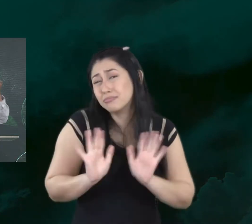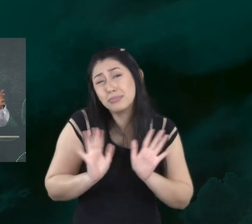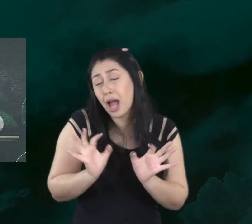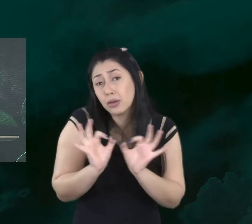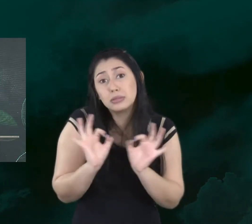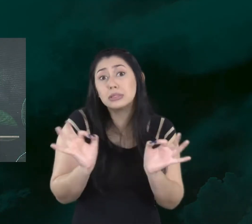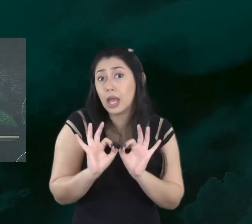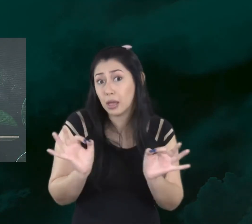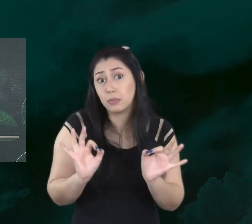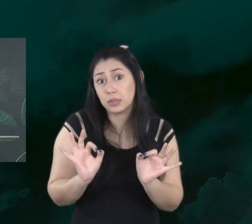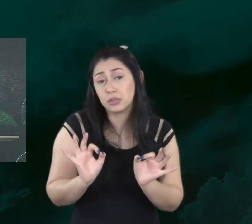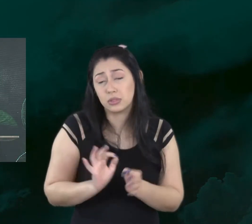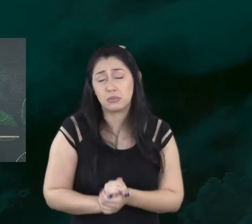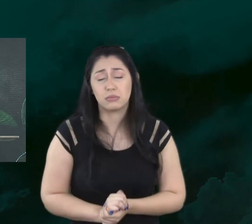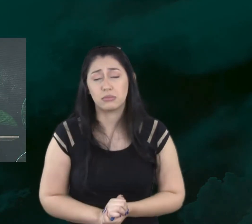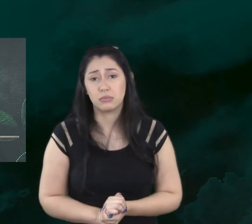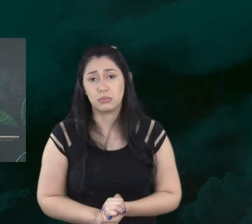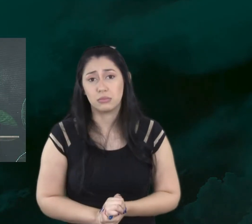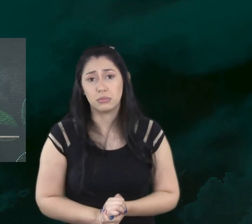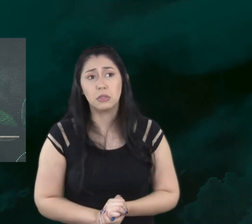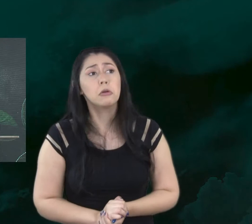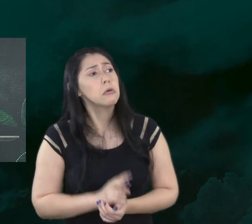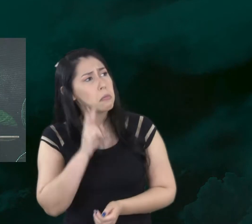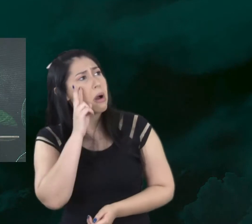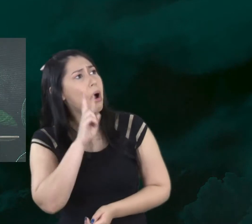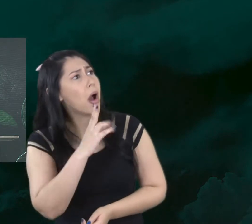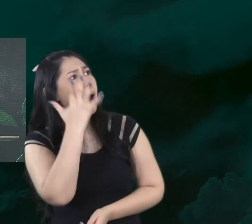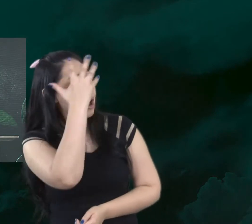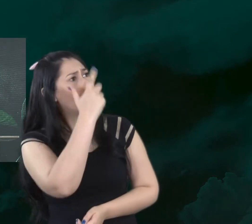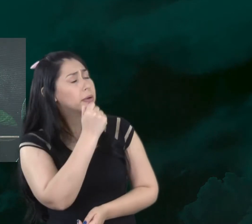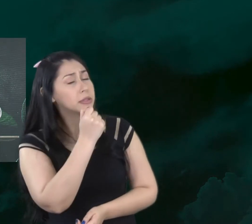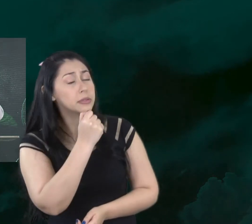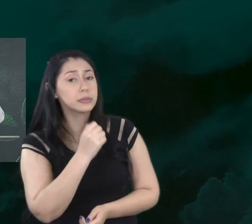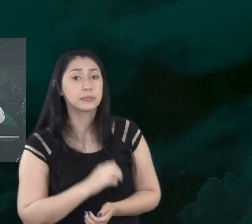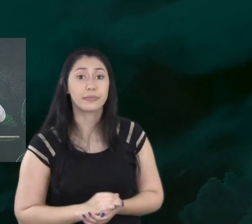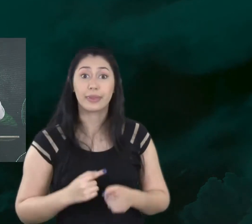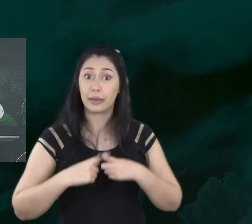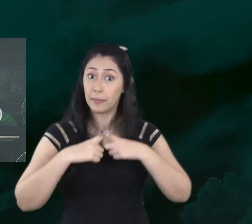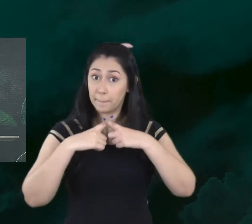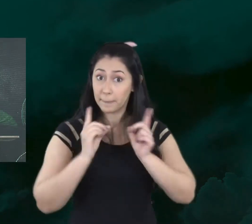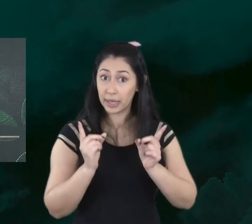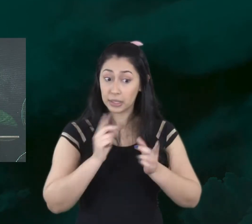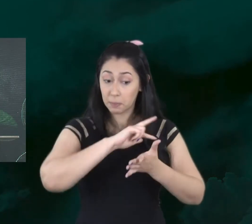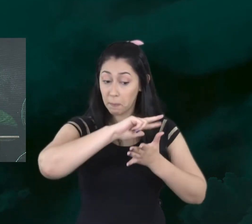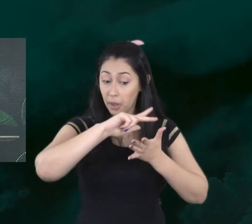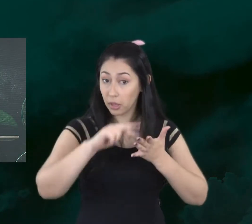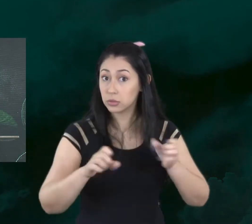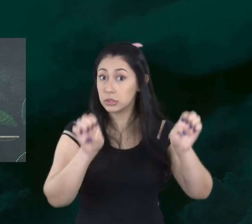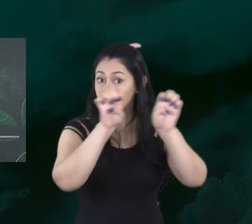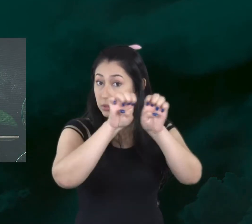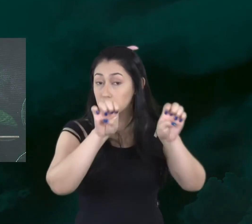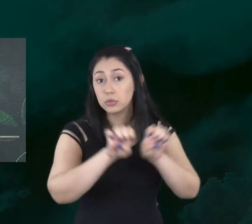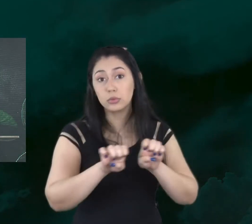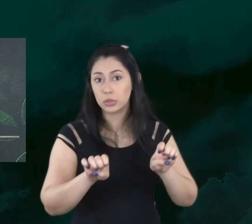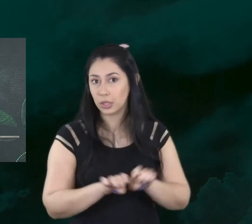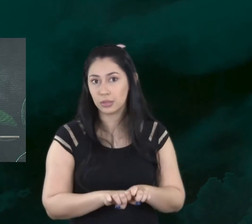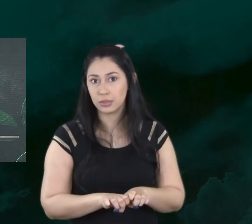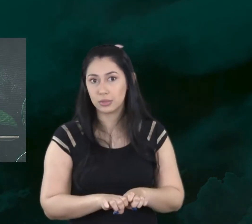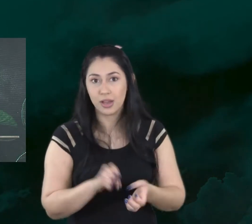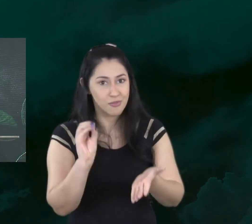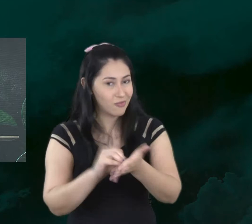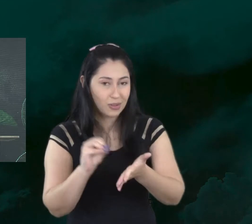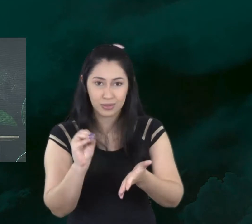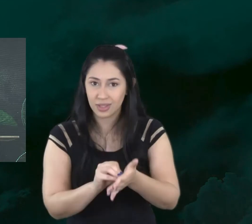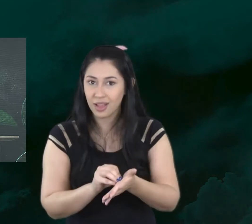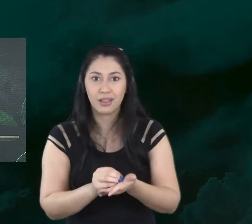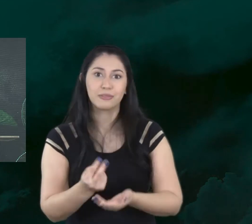são importantes para o edifício. Mas os elementos estruturais você não pode,